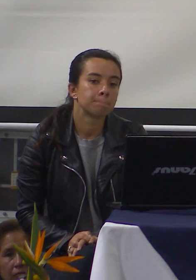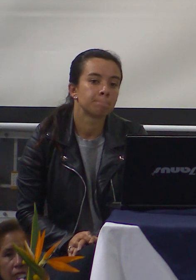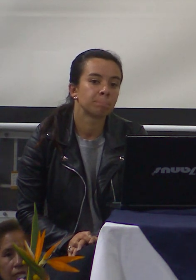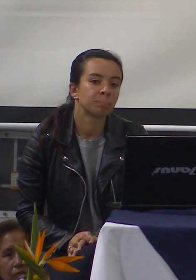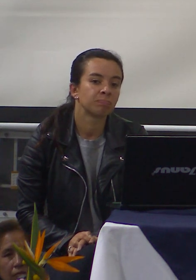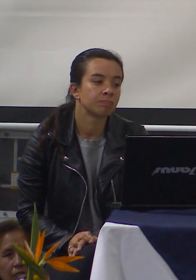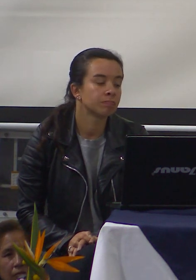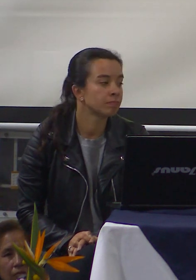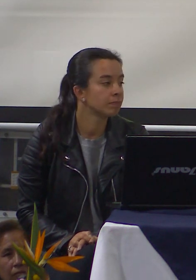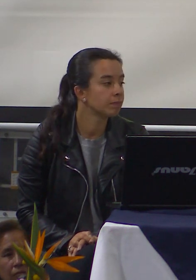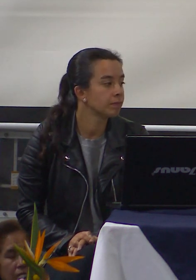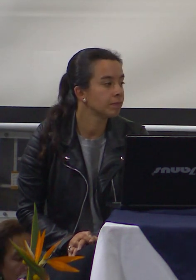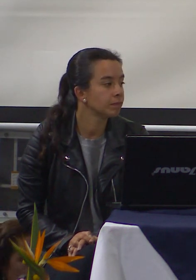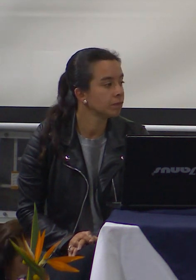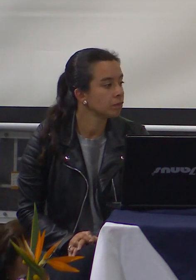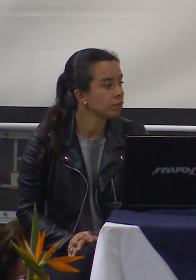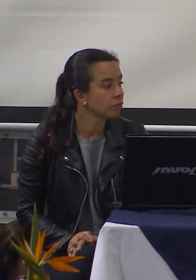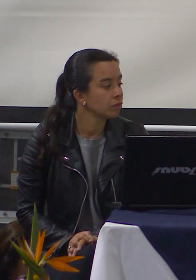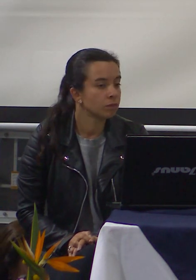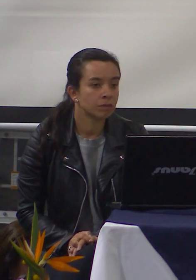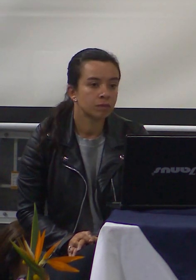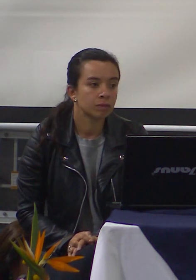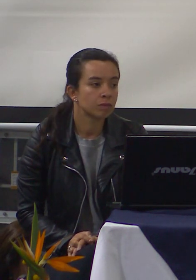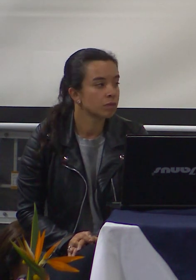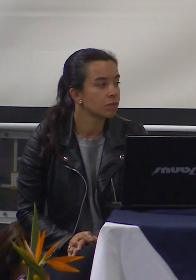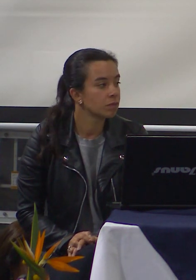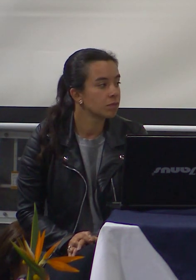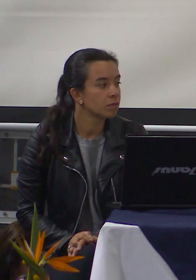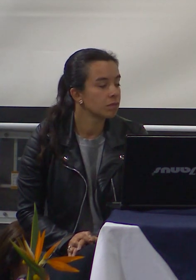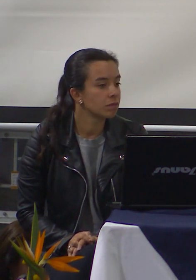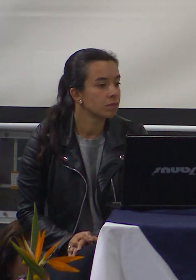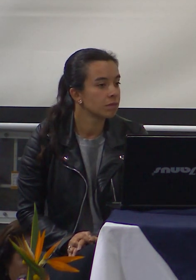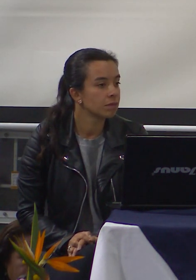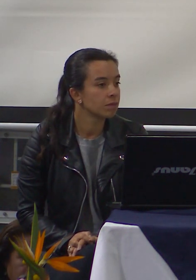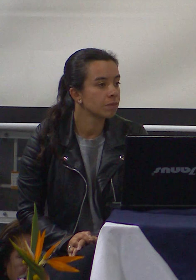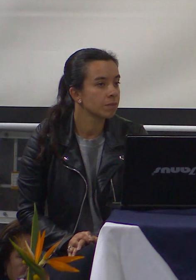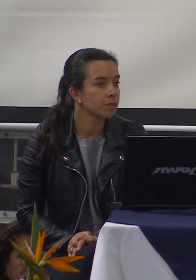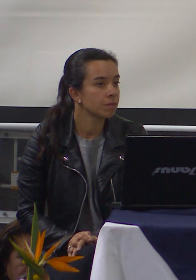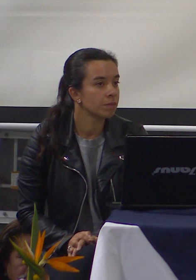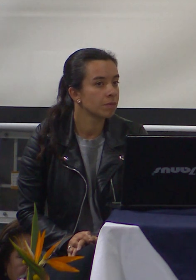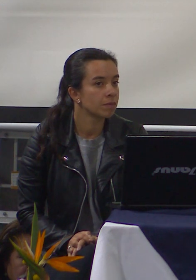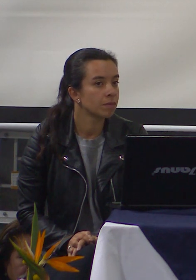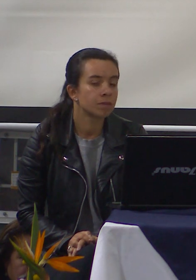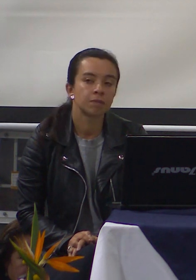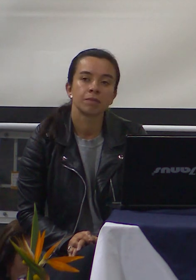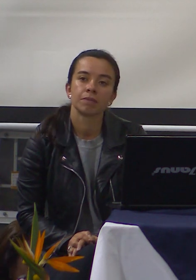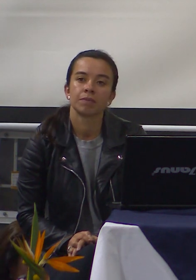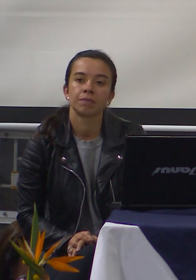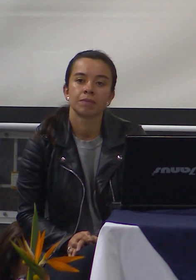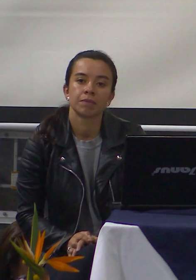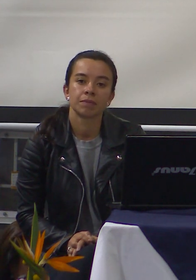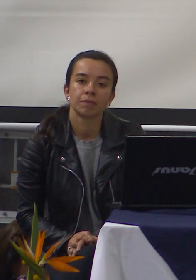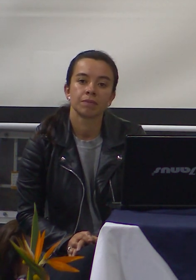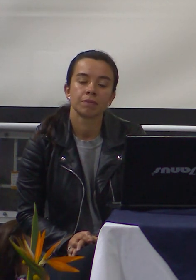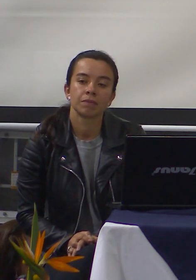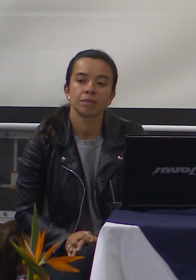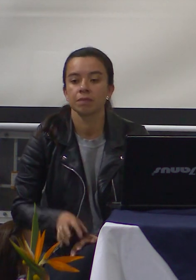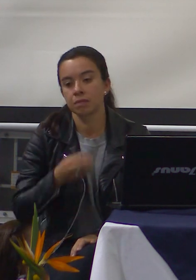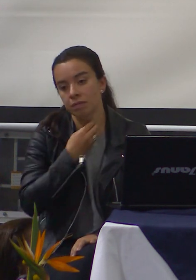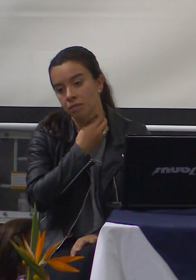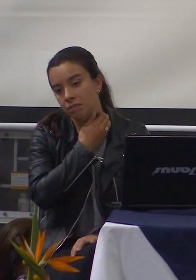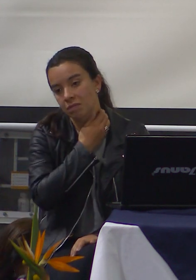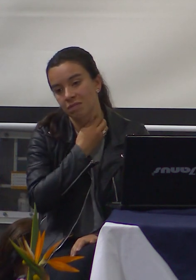cielo si en nuestro programa de educación física tiene como propósito